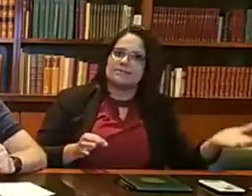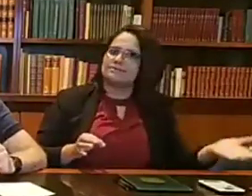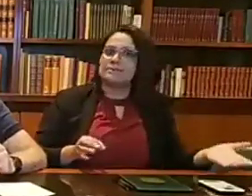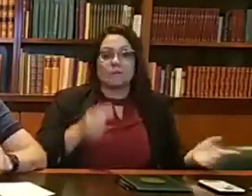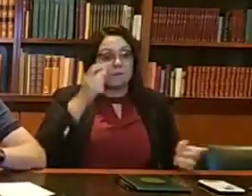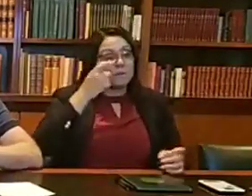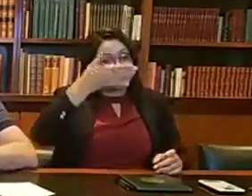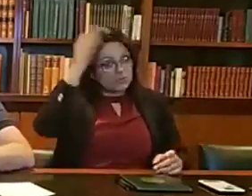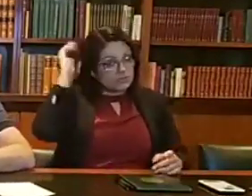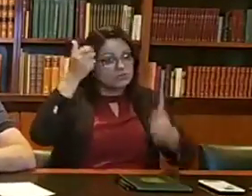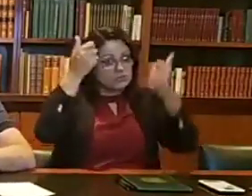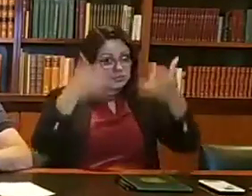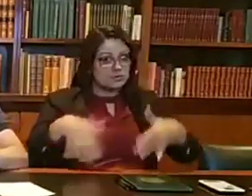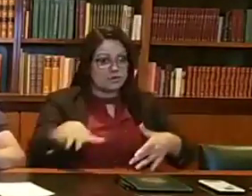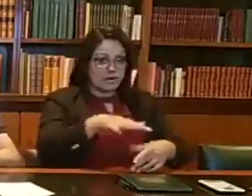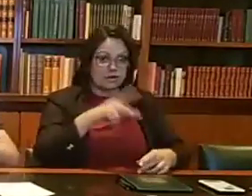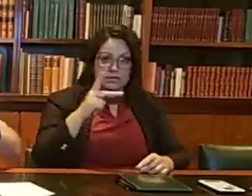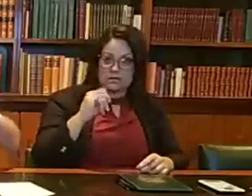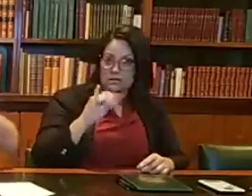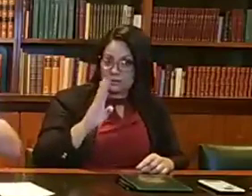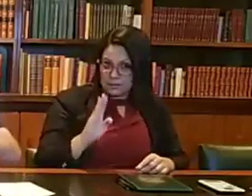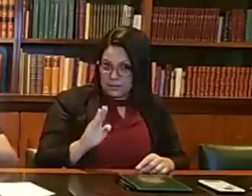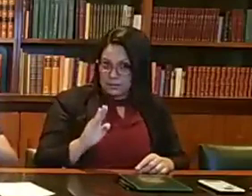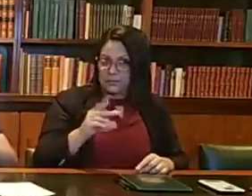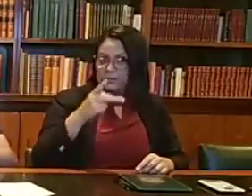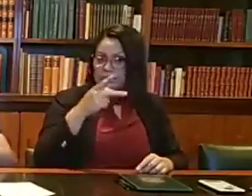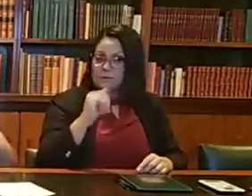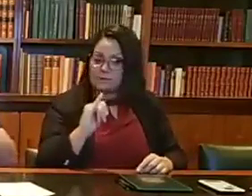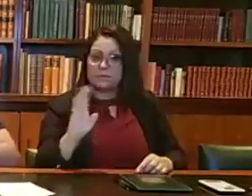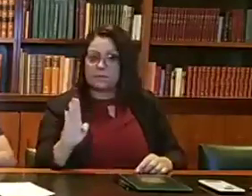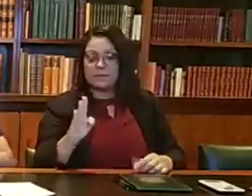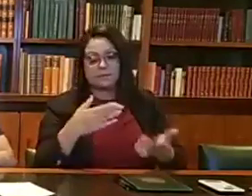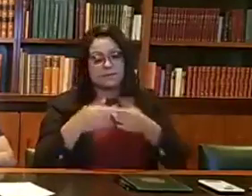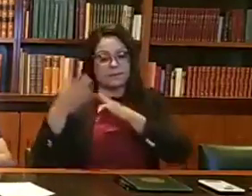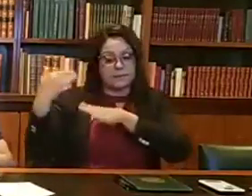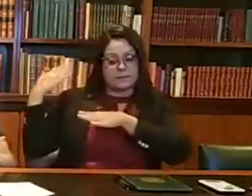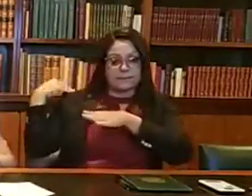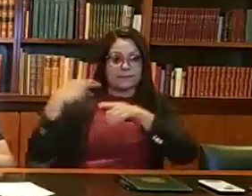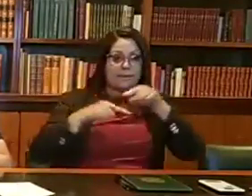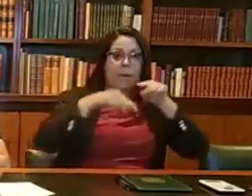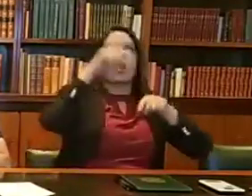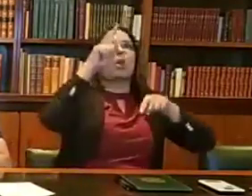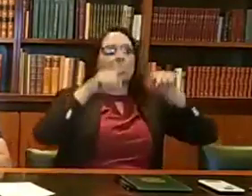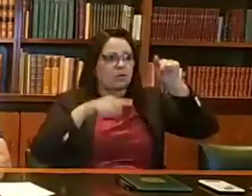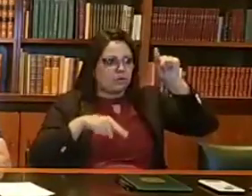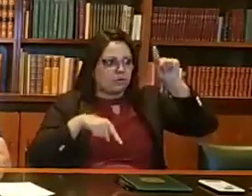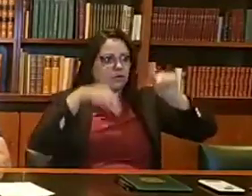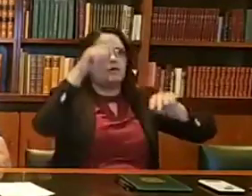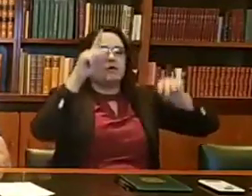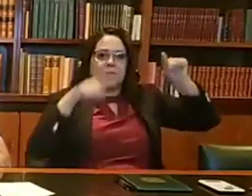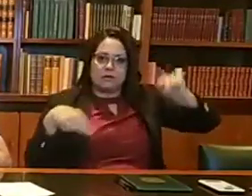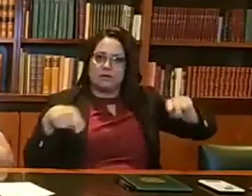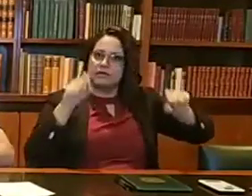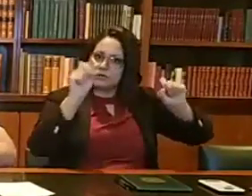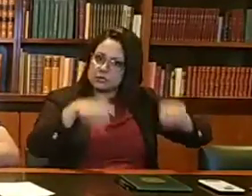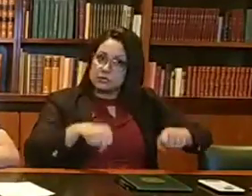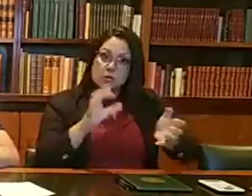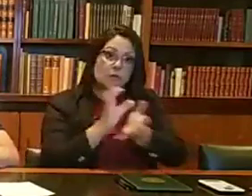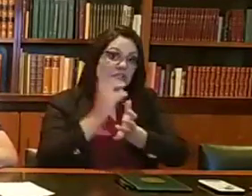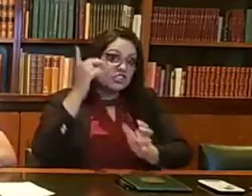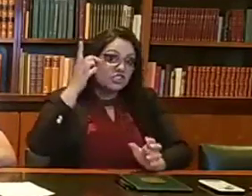lá. Se for levar em conta os últimos anos, né? Teve altos e baixos, sim. No governo Dilma,